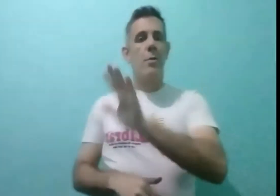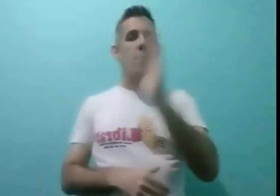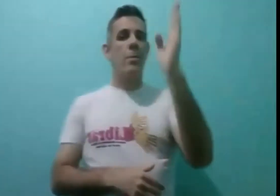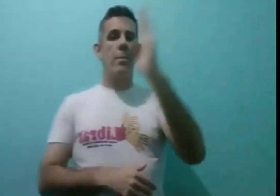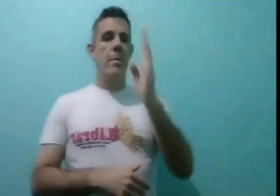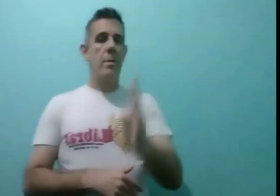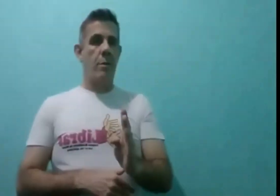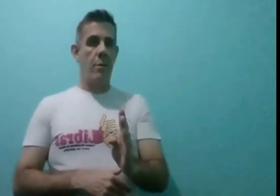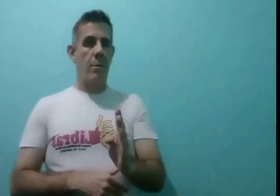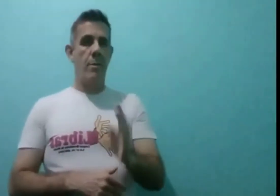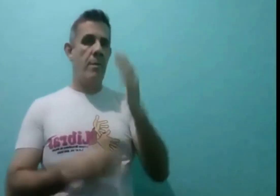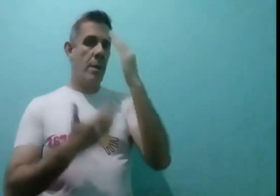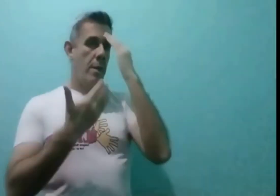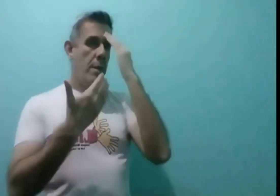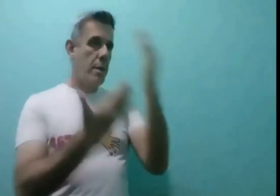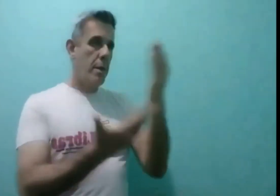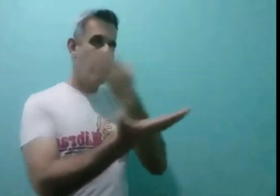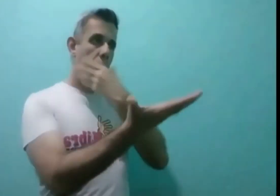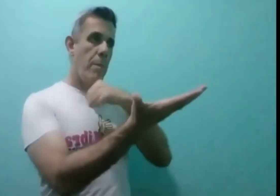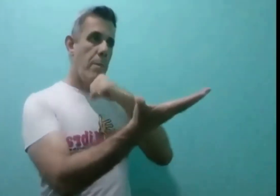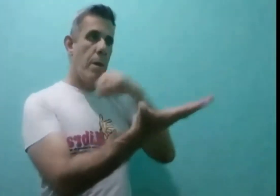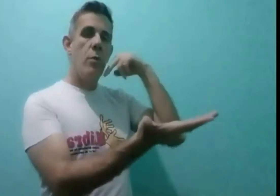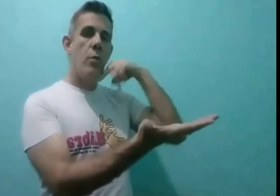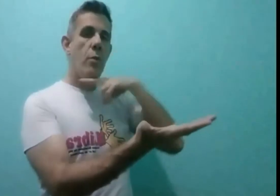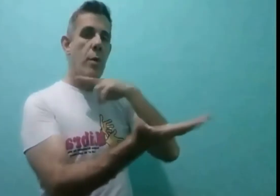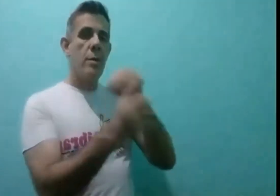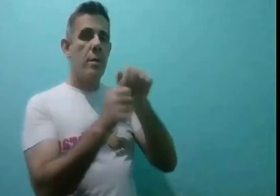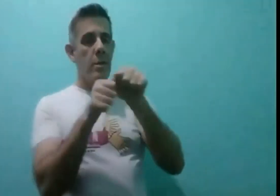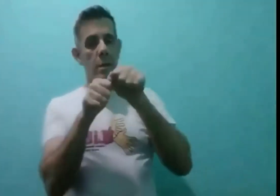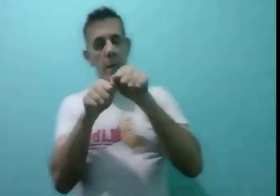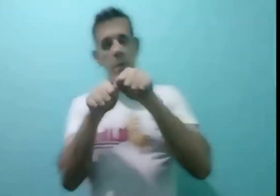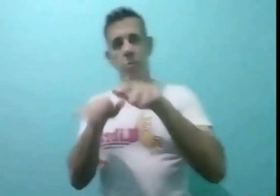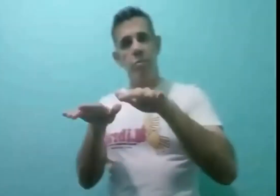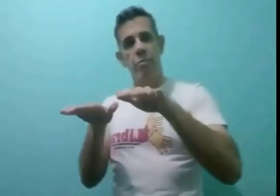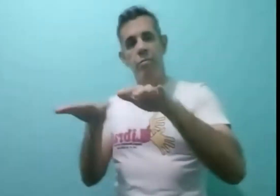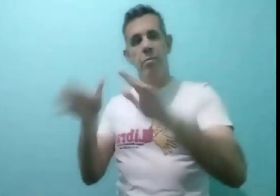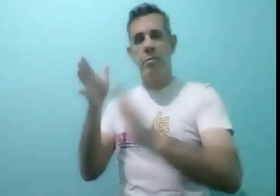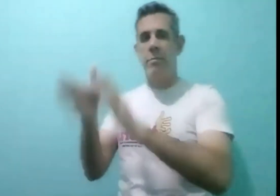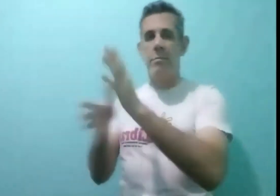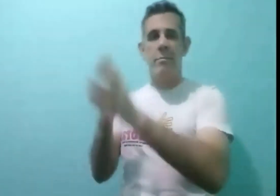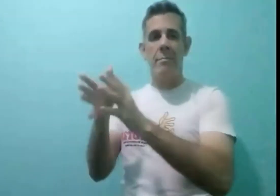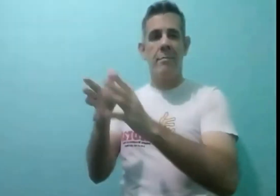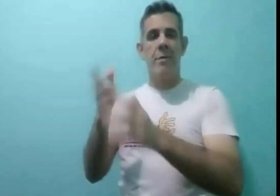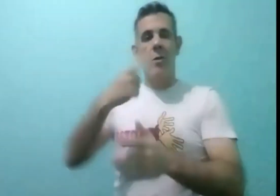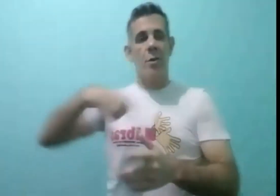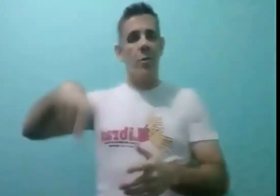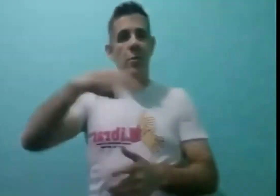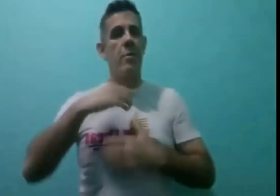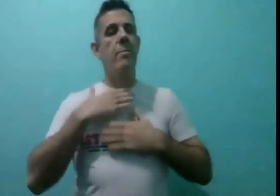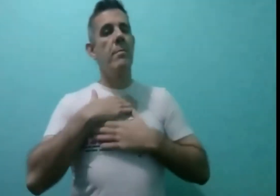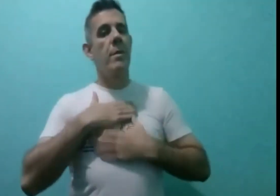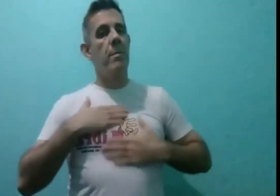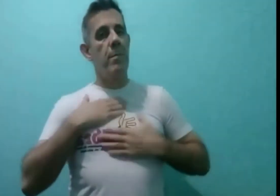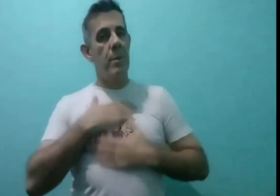pai também da língua de sinais aqui no Brasil, né, que ensinou aos seus educandos surdos e fez um